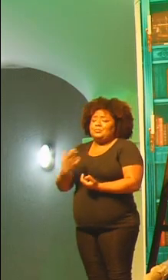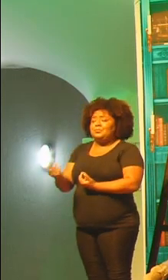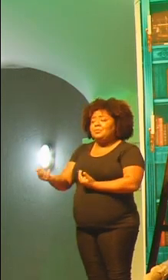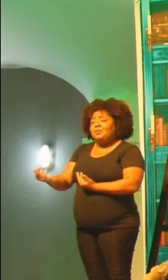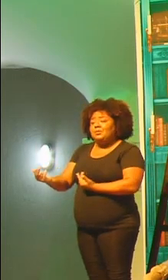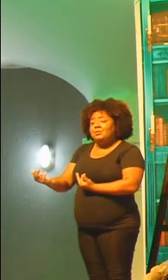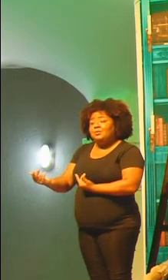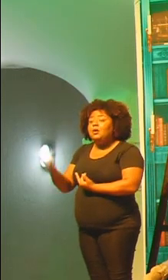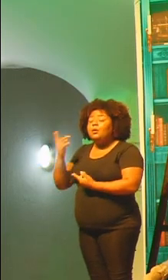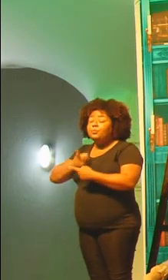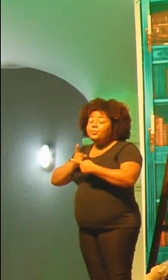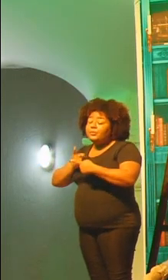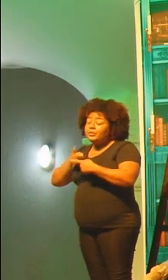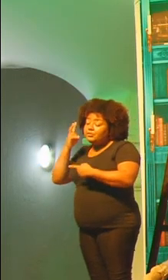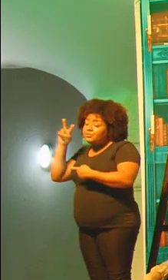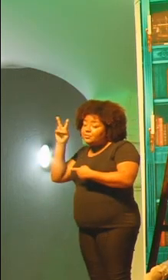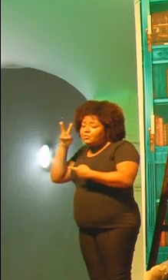tenta